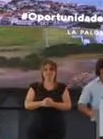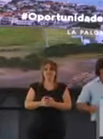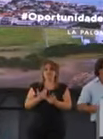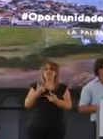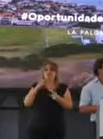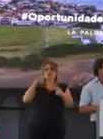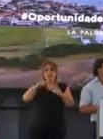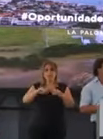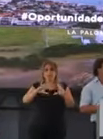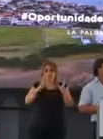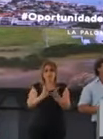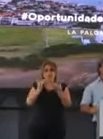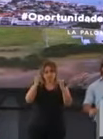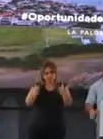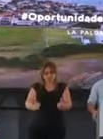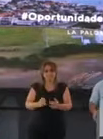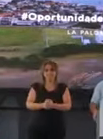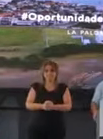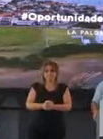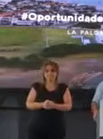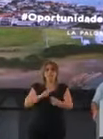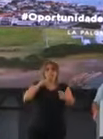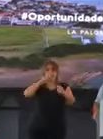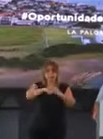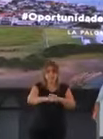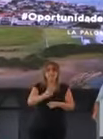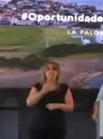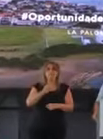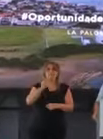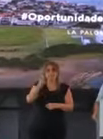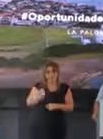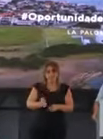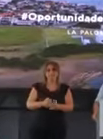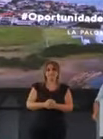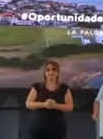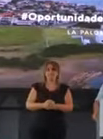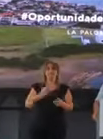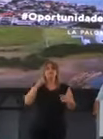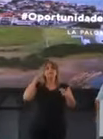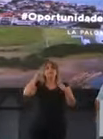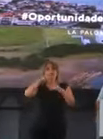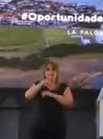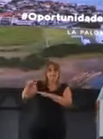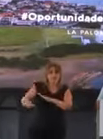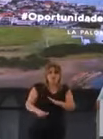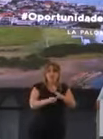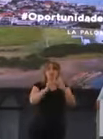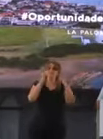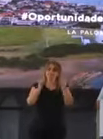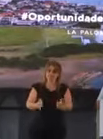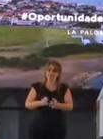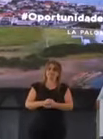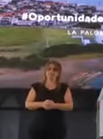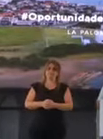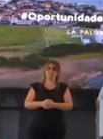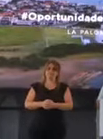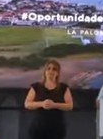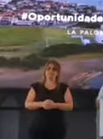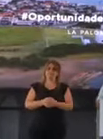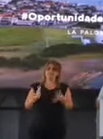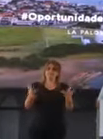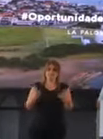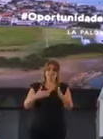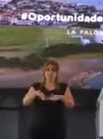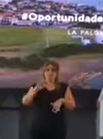Cambió el mundo. Cambió la política. Cambiando el liderazgo. Todo es